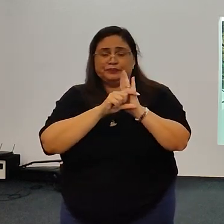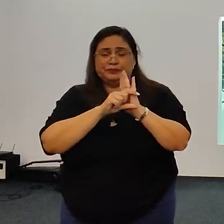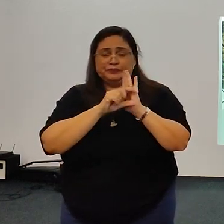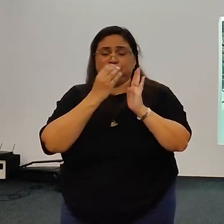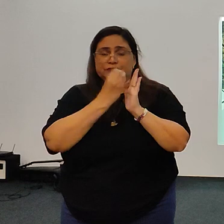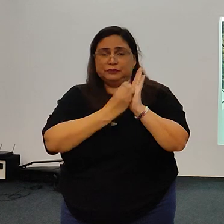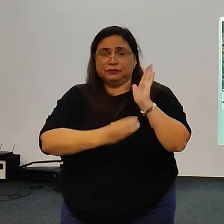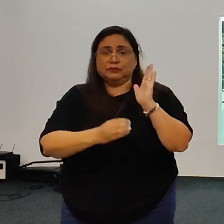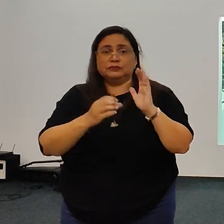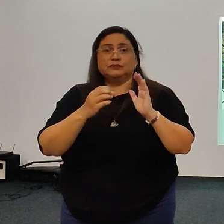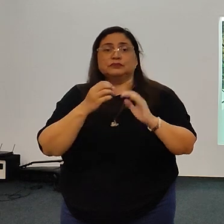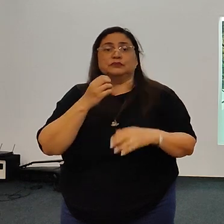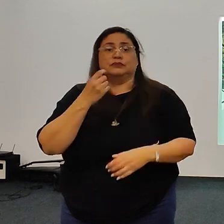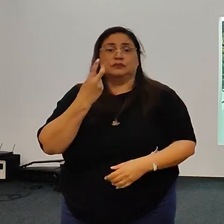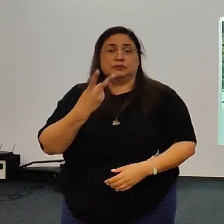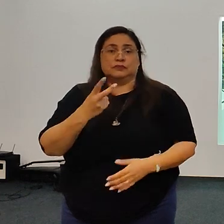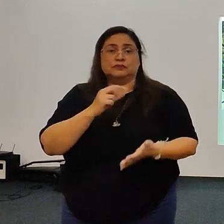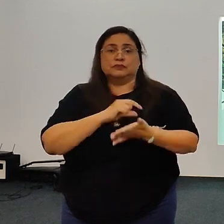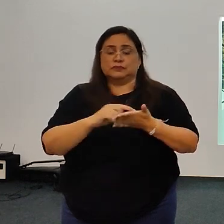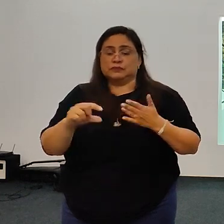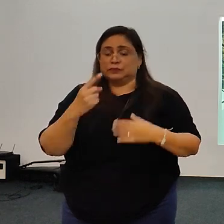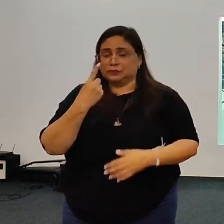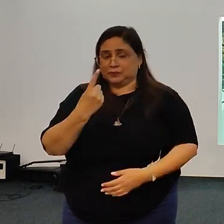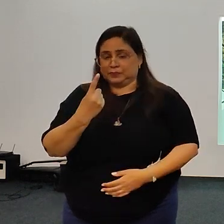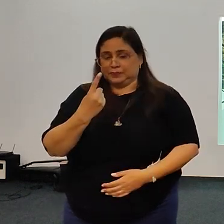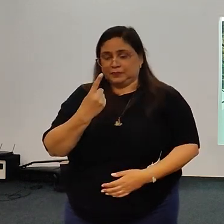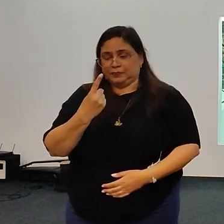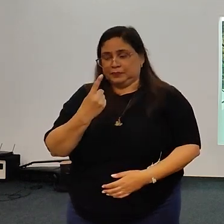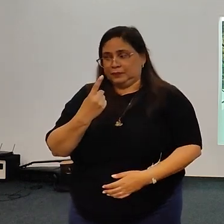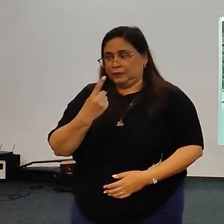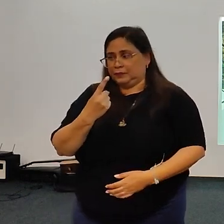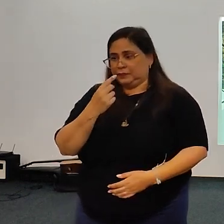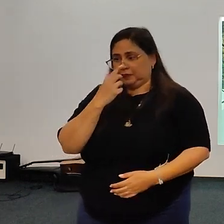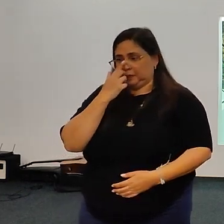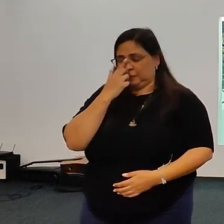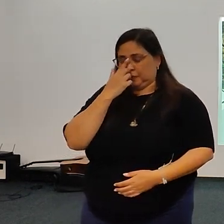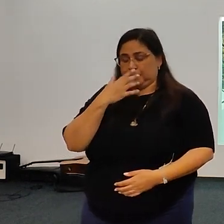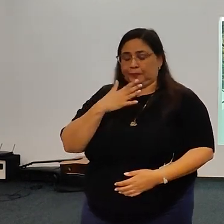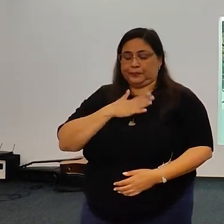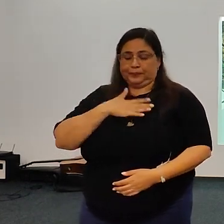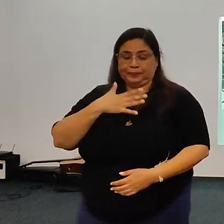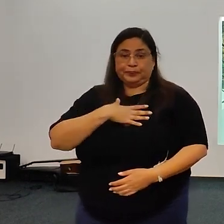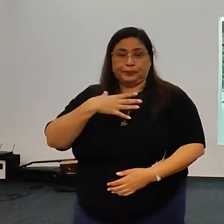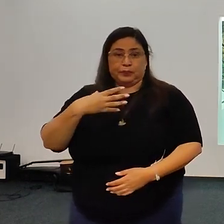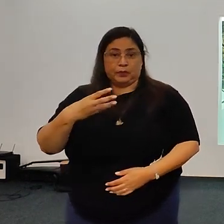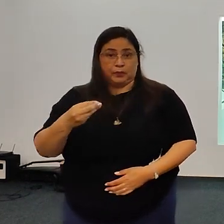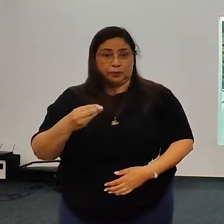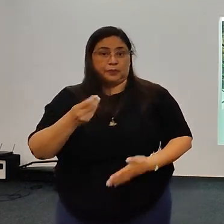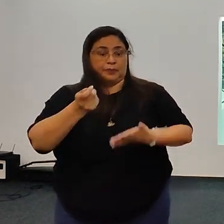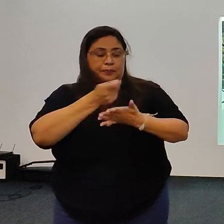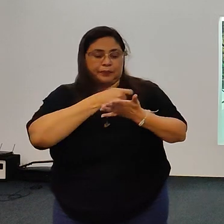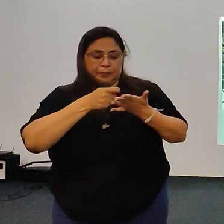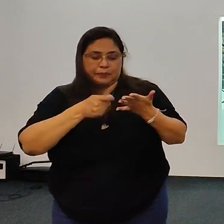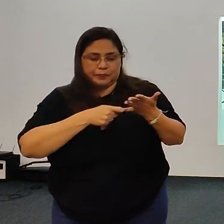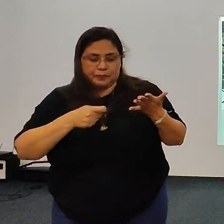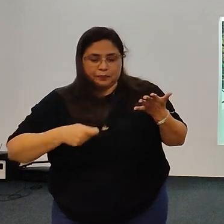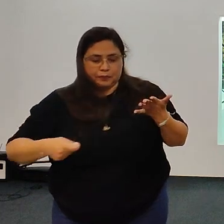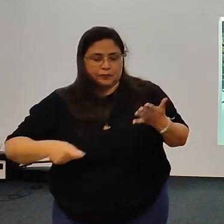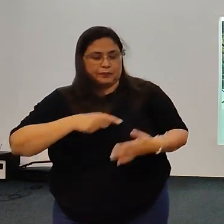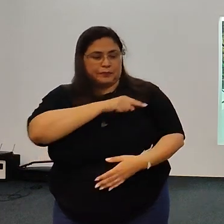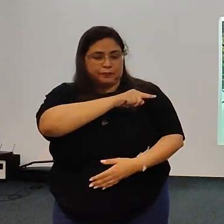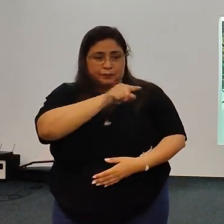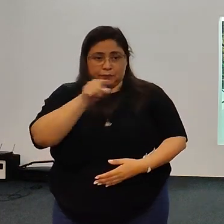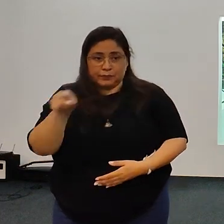no capítulo 2, versículo 1, logo adiante ele diz assim: meus filhinhos, escrevo estas coisas a